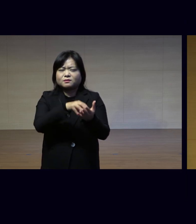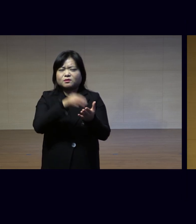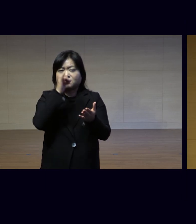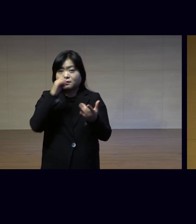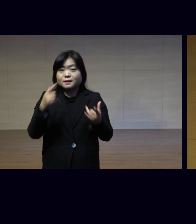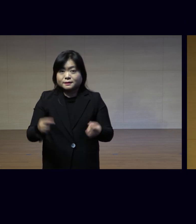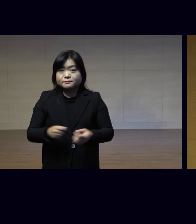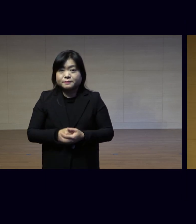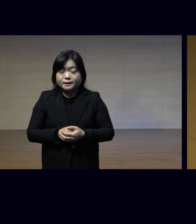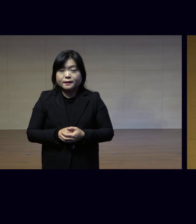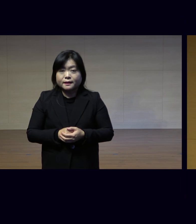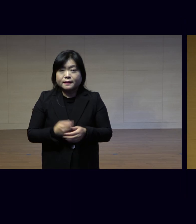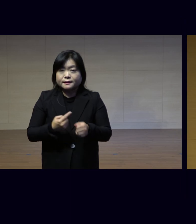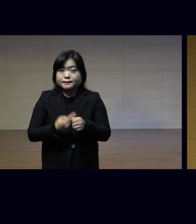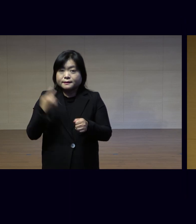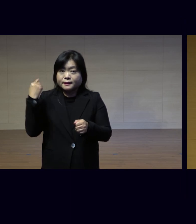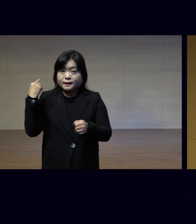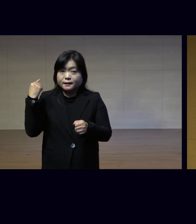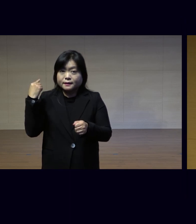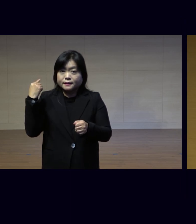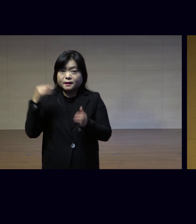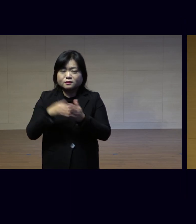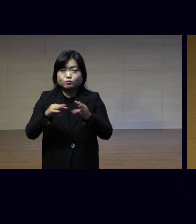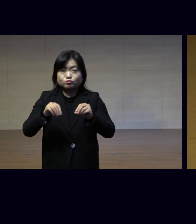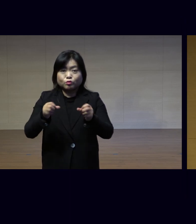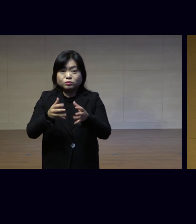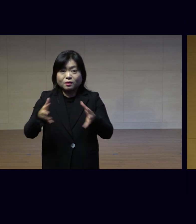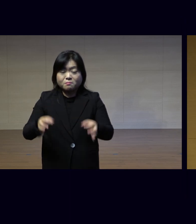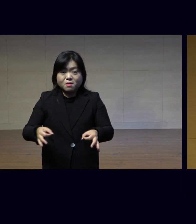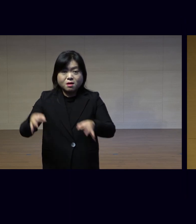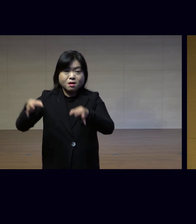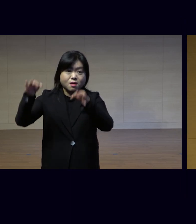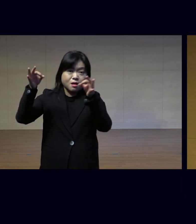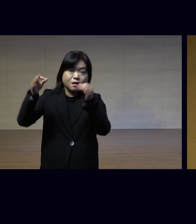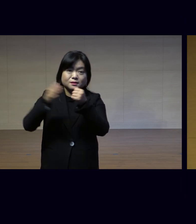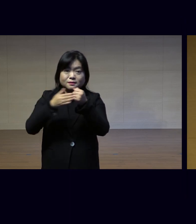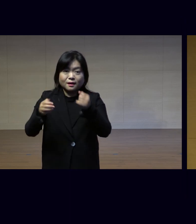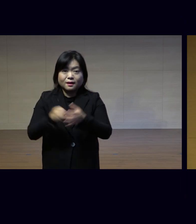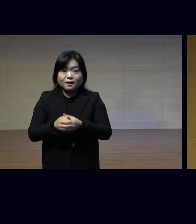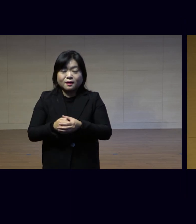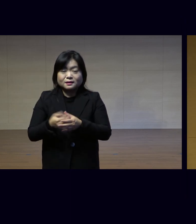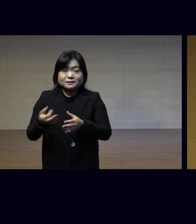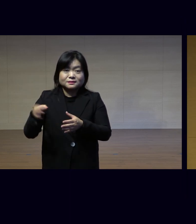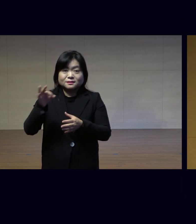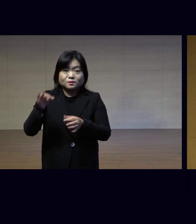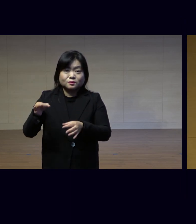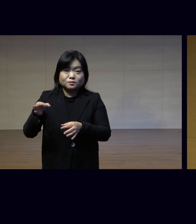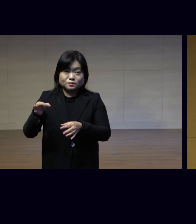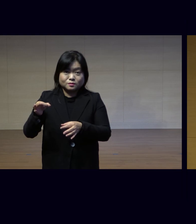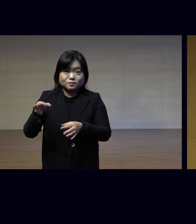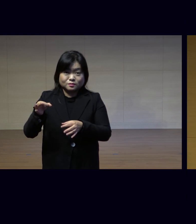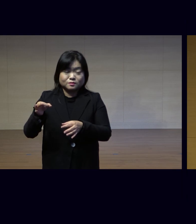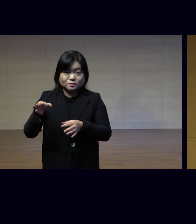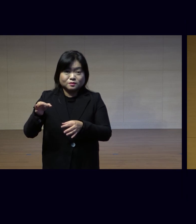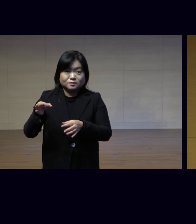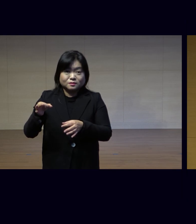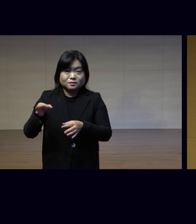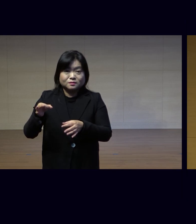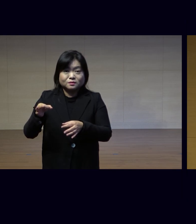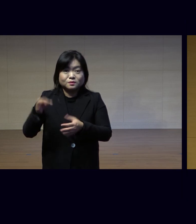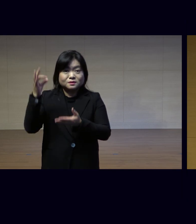같습니다. 작년까지 부동산 엄청 오르니까 이자율을 낮고 해서